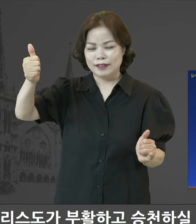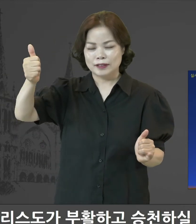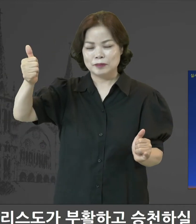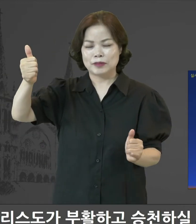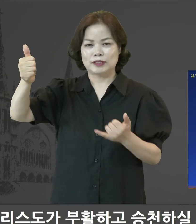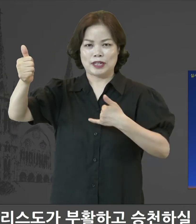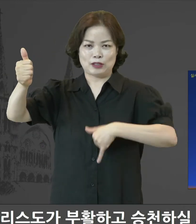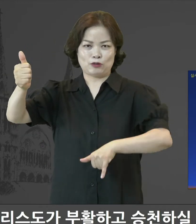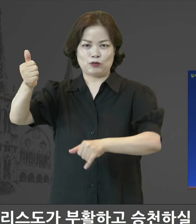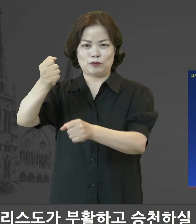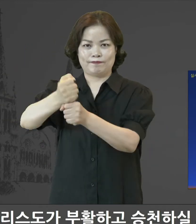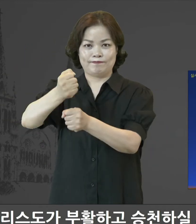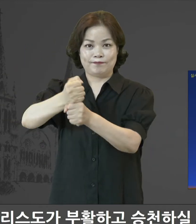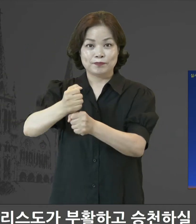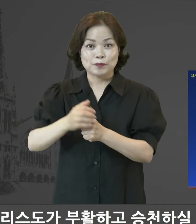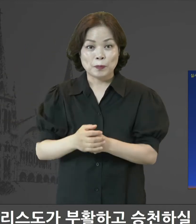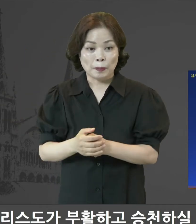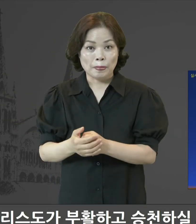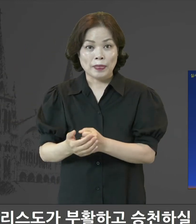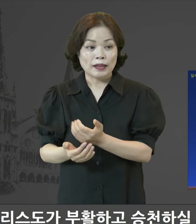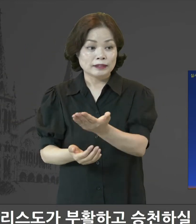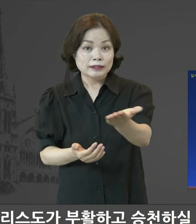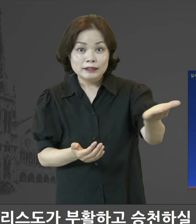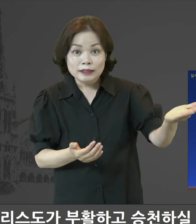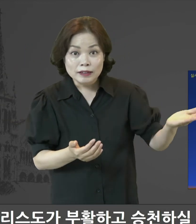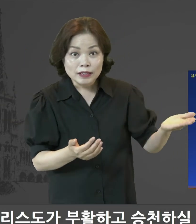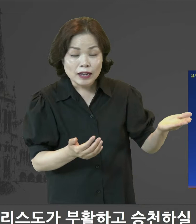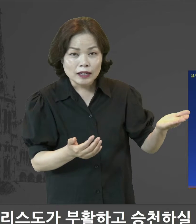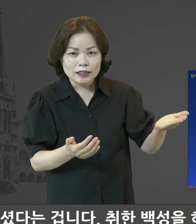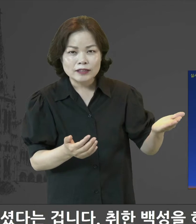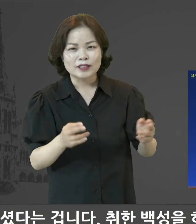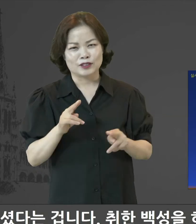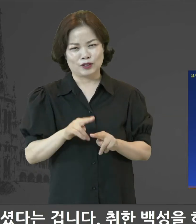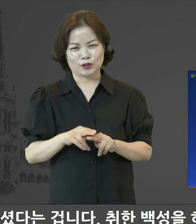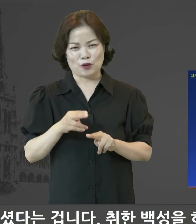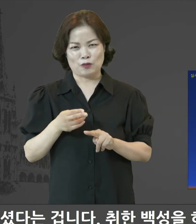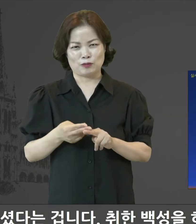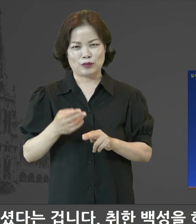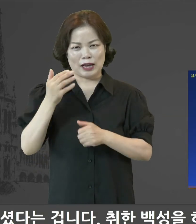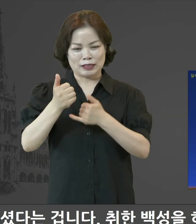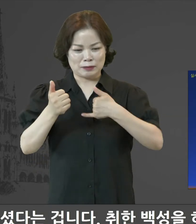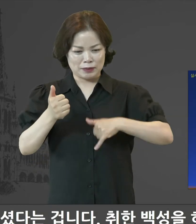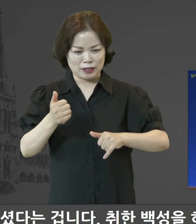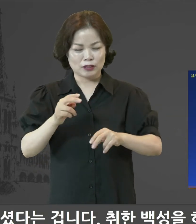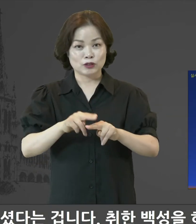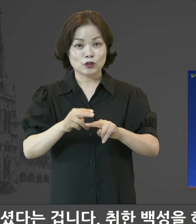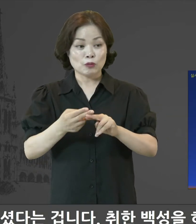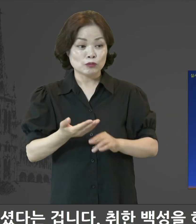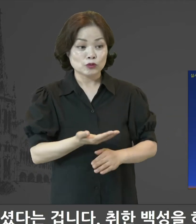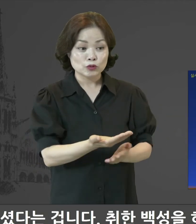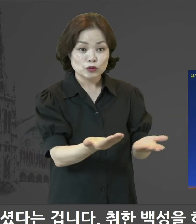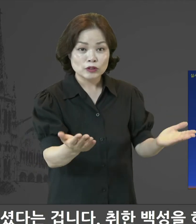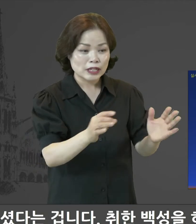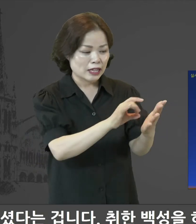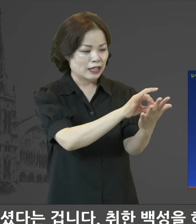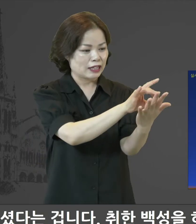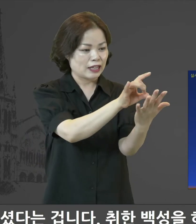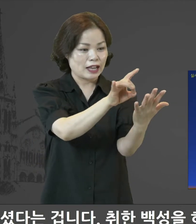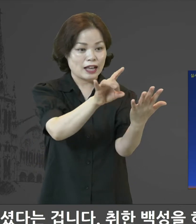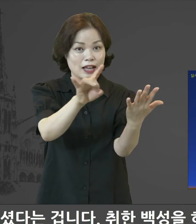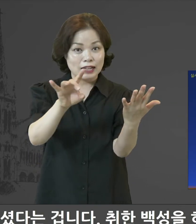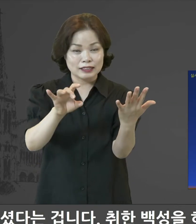겁니다. 그리고 그들에게 선물을 나누어 주셨는데 그것이 각